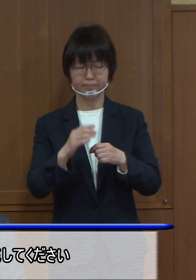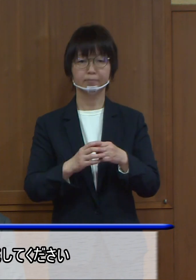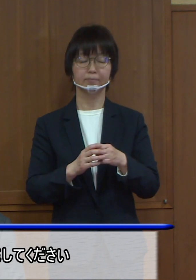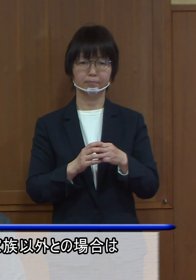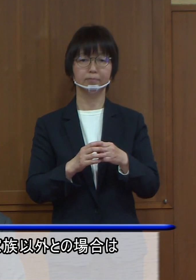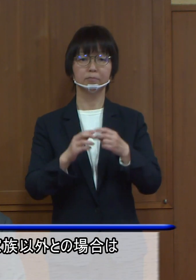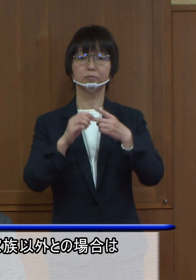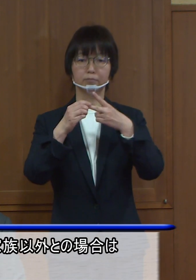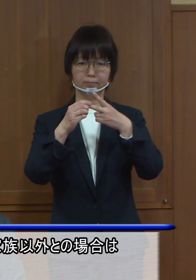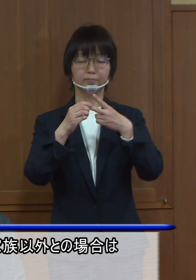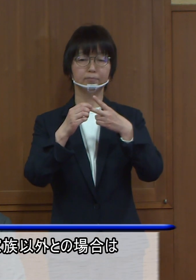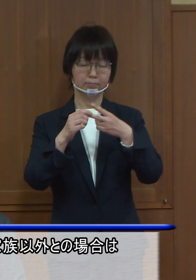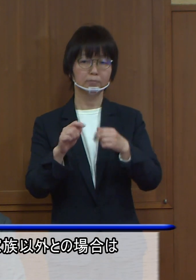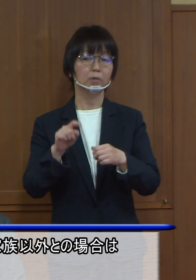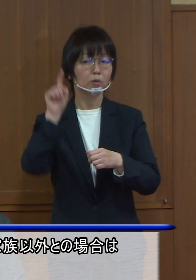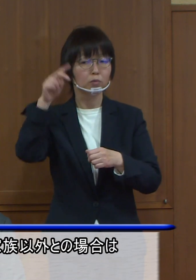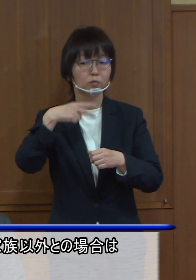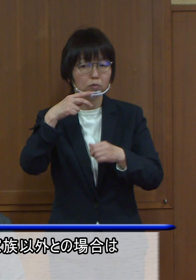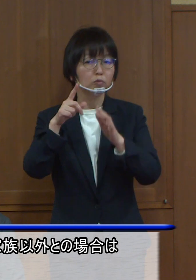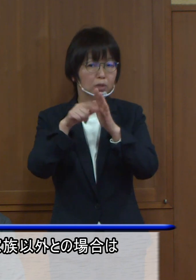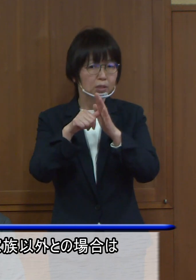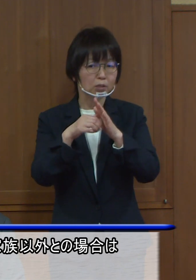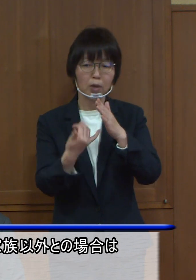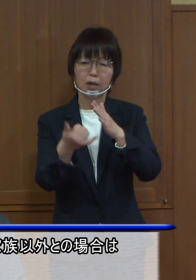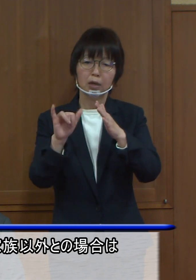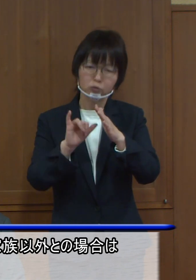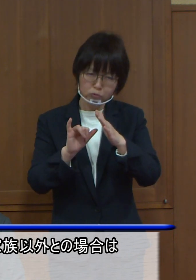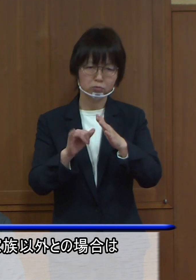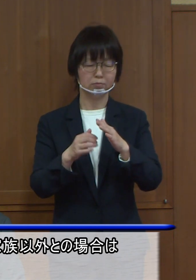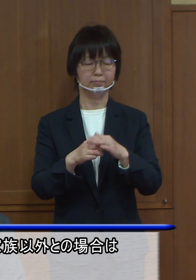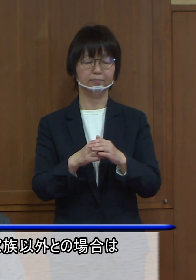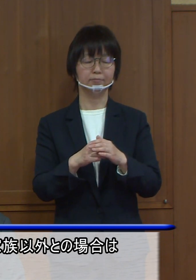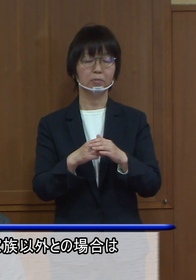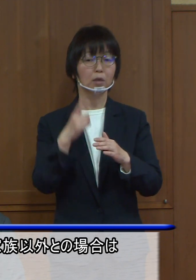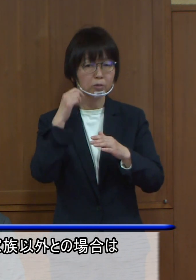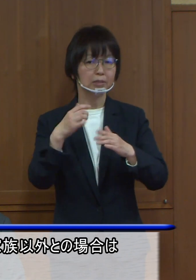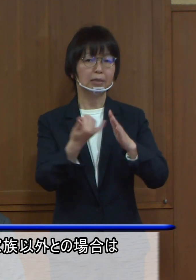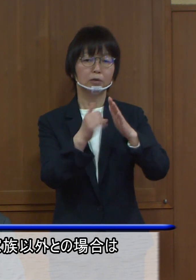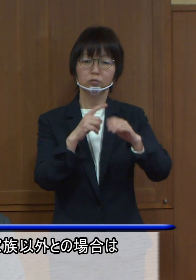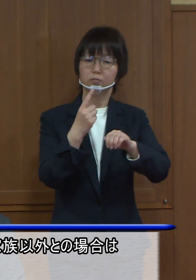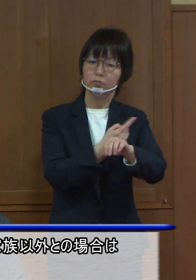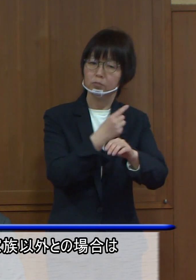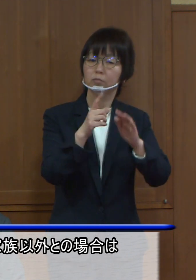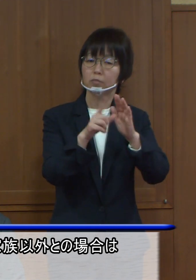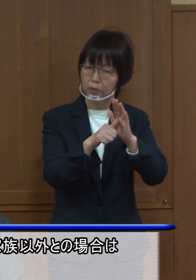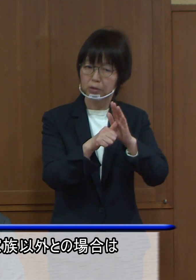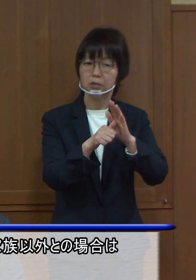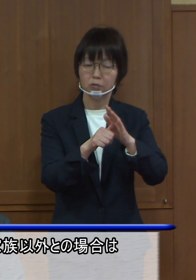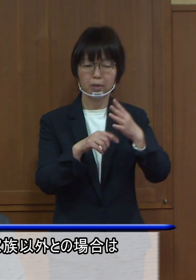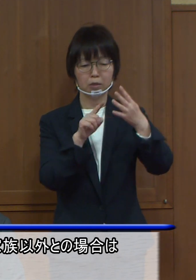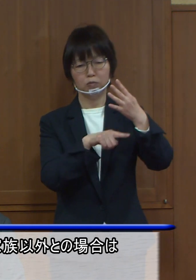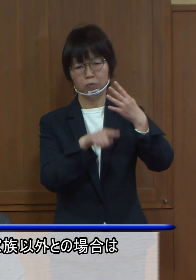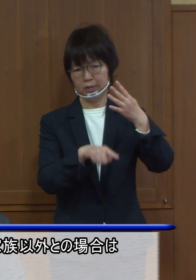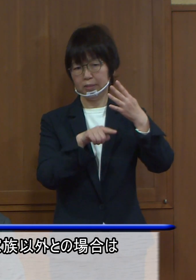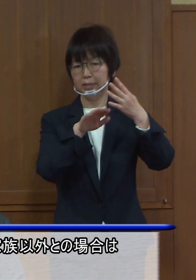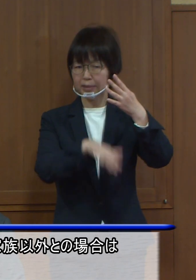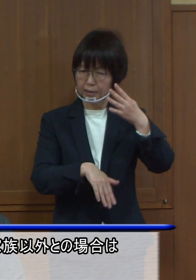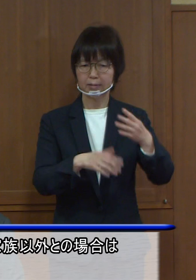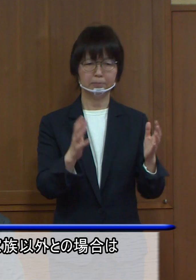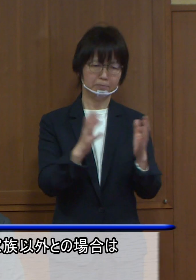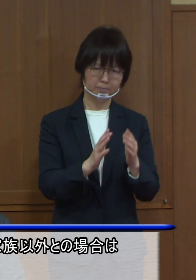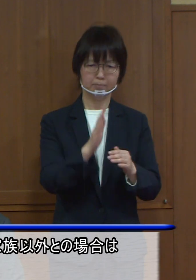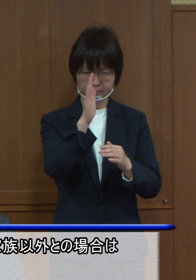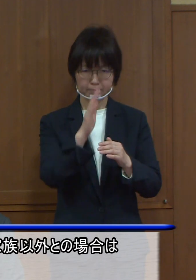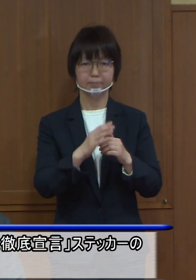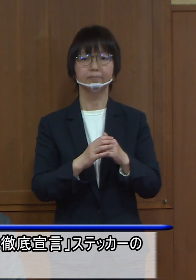。会食は同居家族で行うか、同居家族以外との場合は4人以下でお願